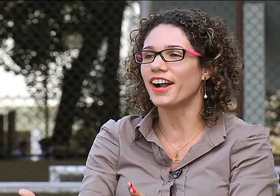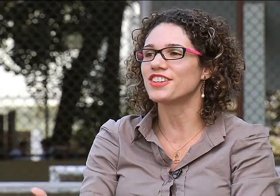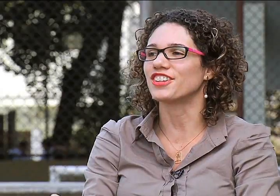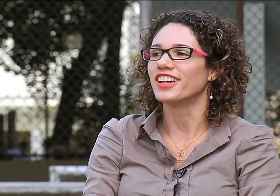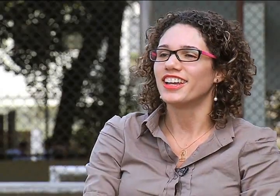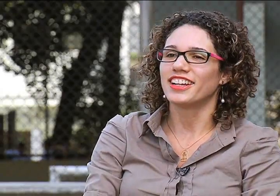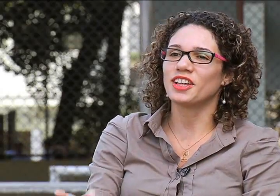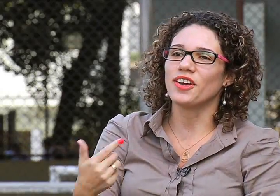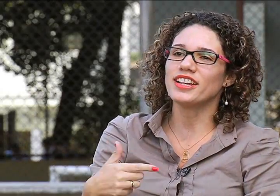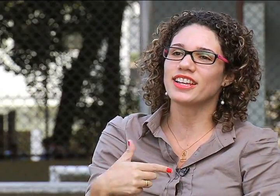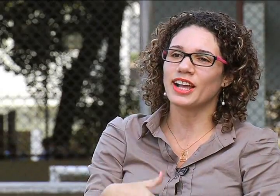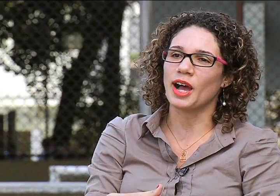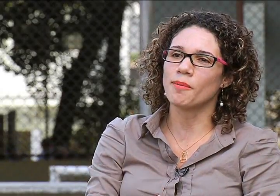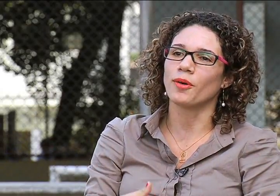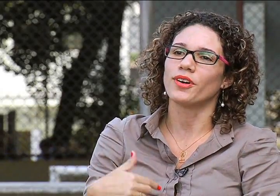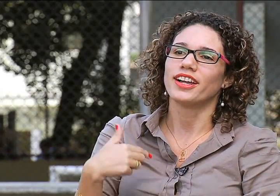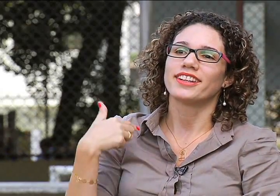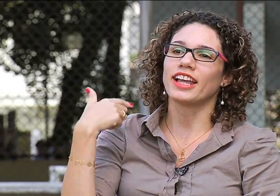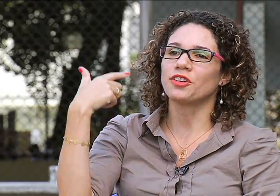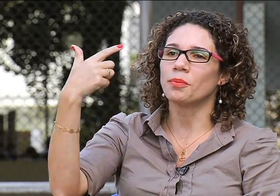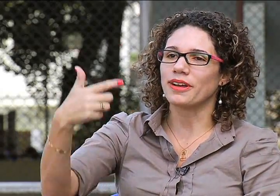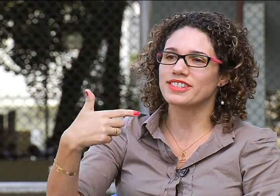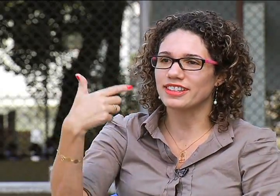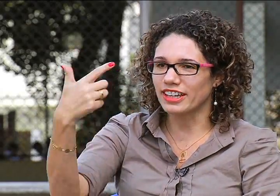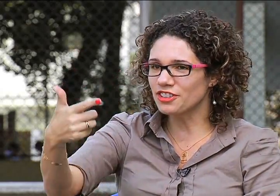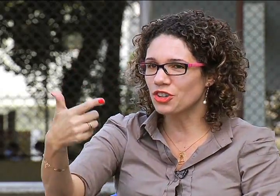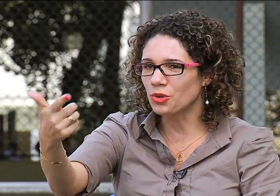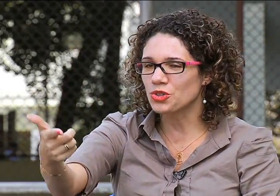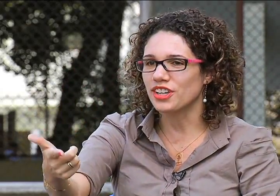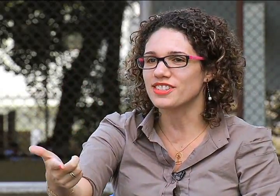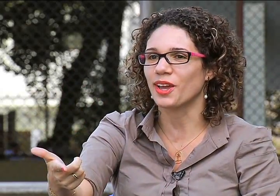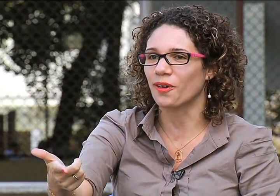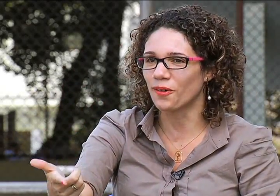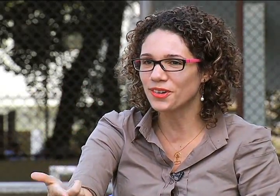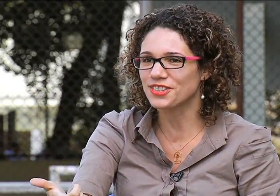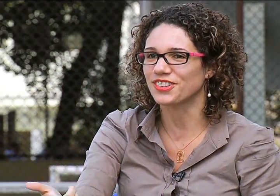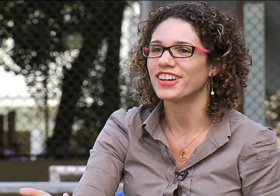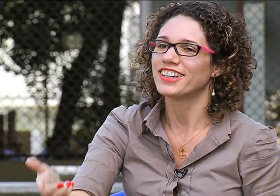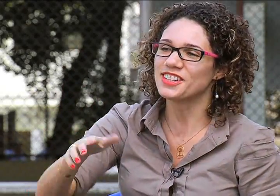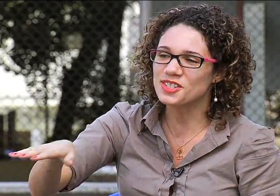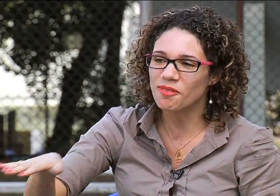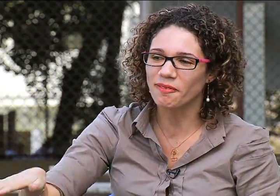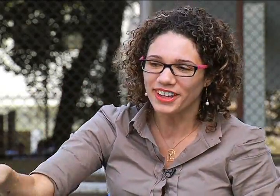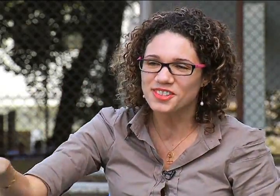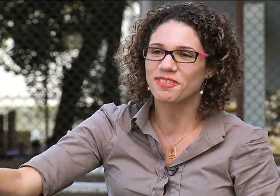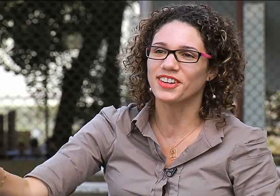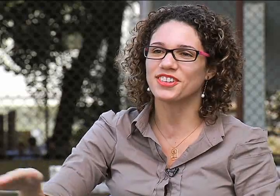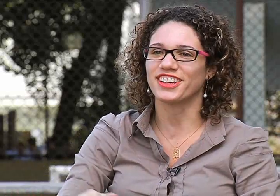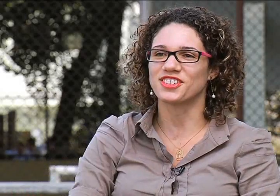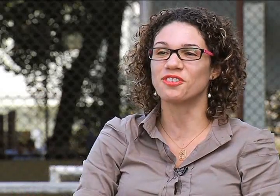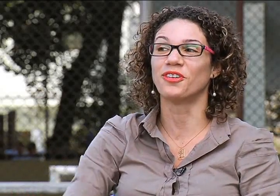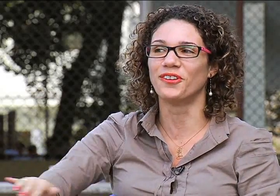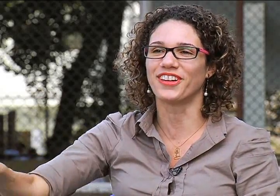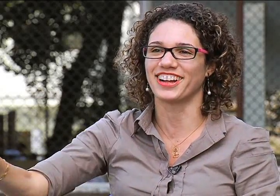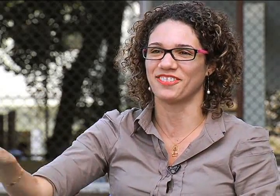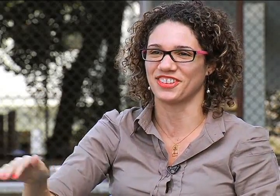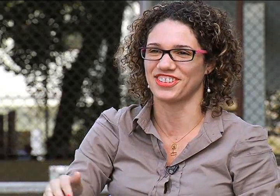parte. Então eles acabam tendo bastante uso desse recurso nesses momentos meio de fuga da